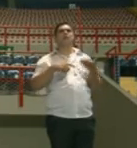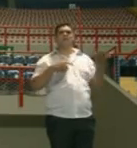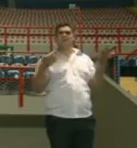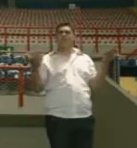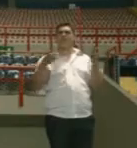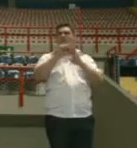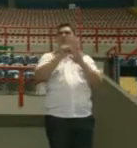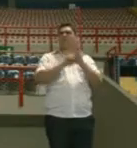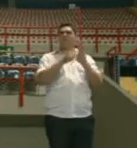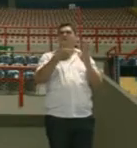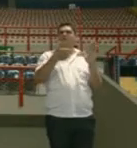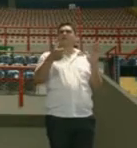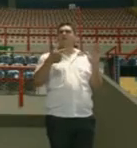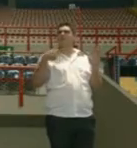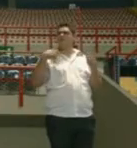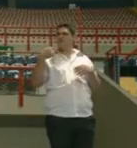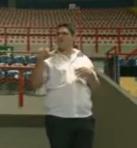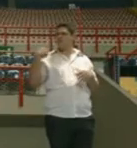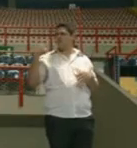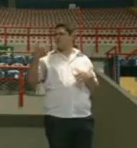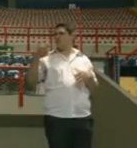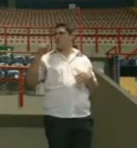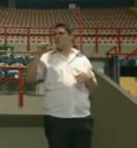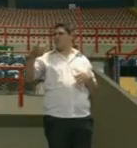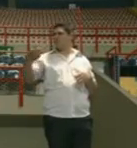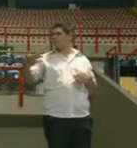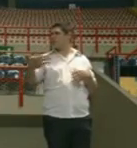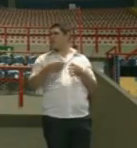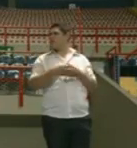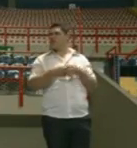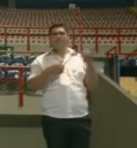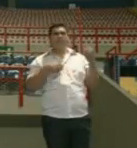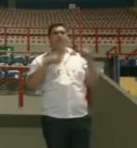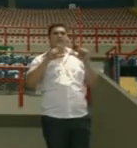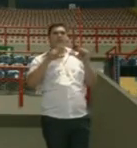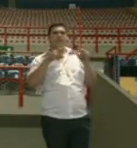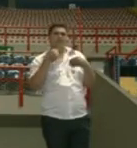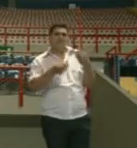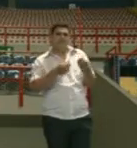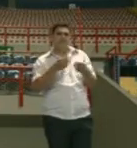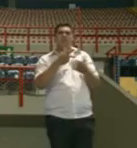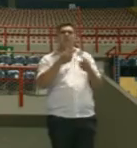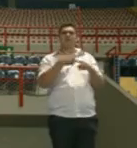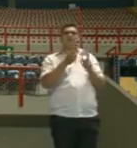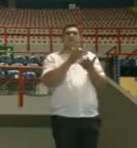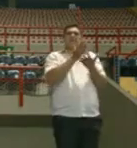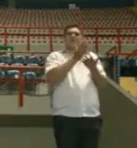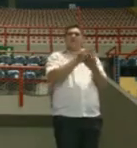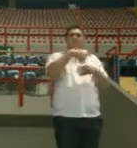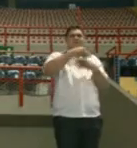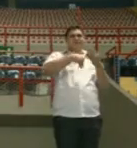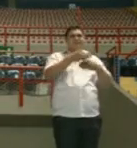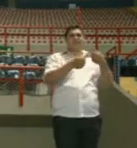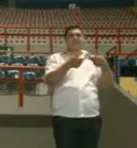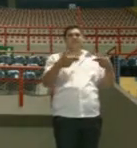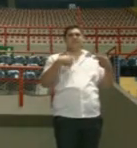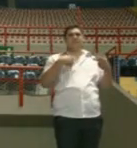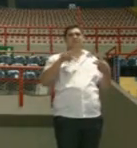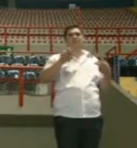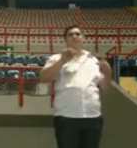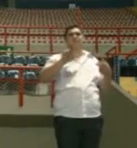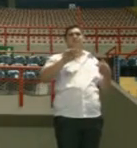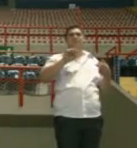século 21, meu irmão, 2013. Está lá a foto do Vargas. Se bem que o pessoal está começando a misturar as coisas, né? Tem o Vargas,